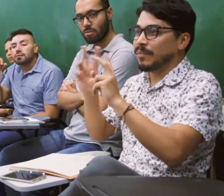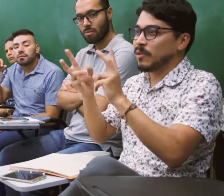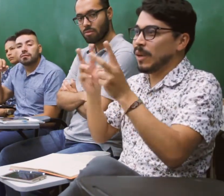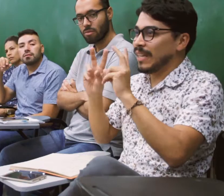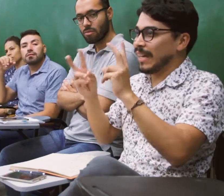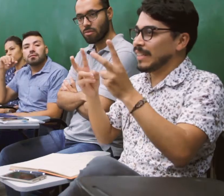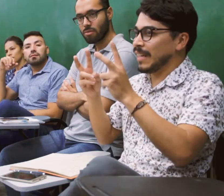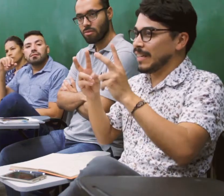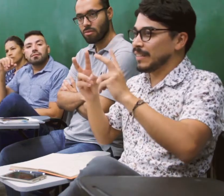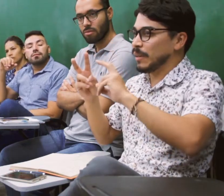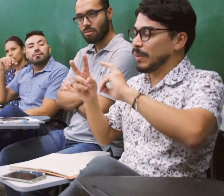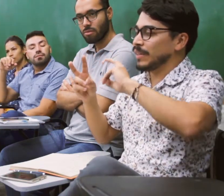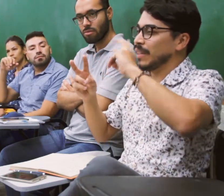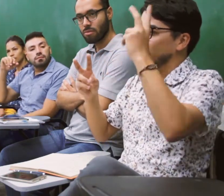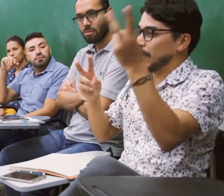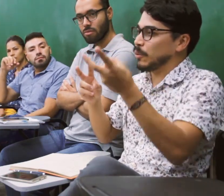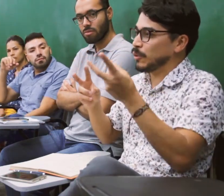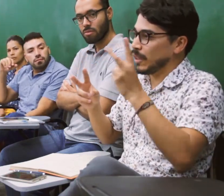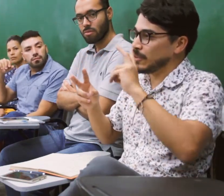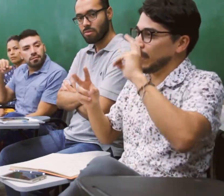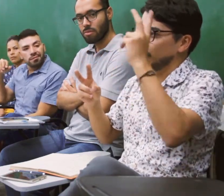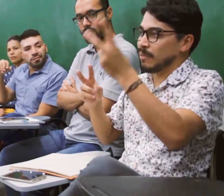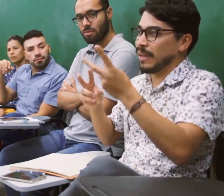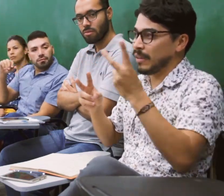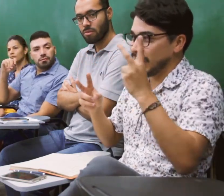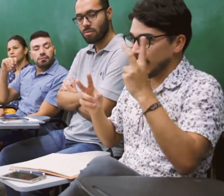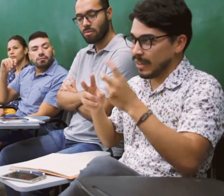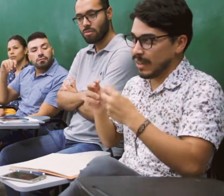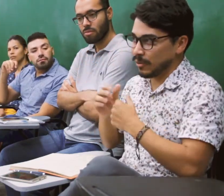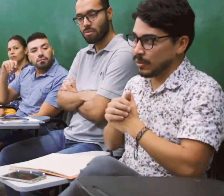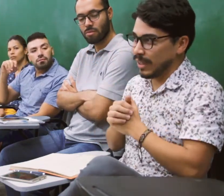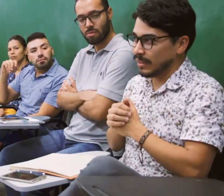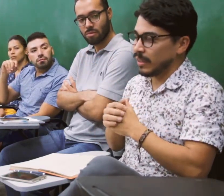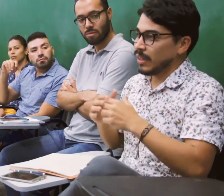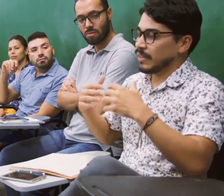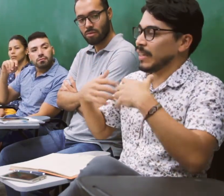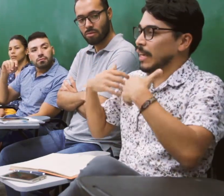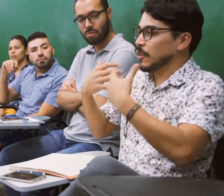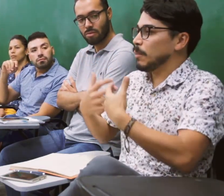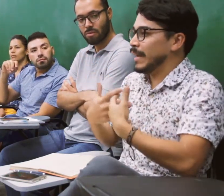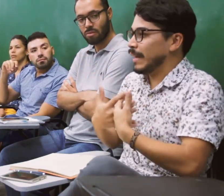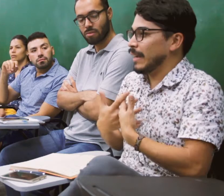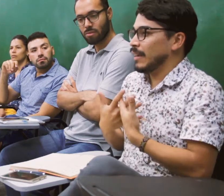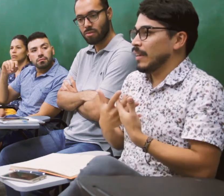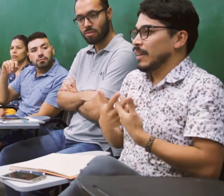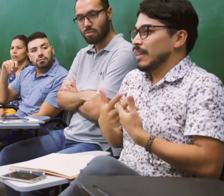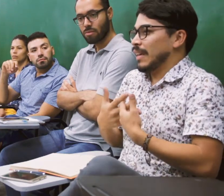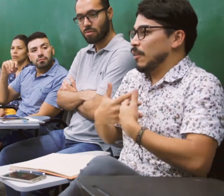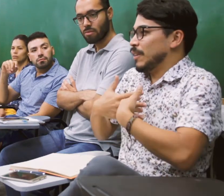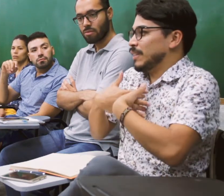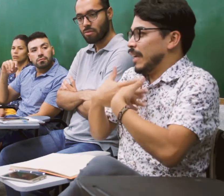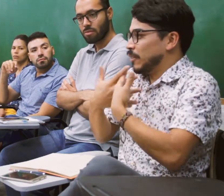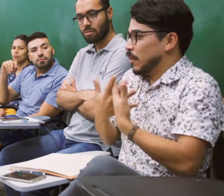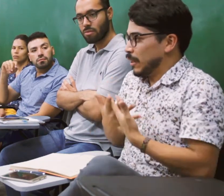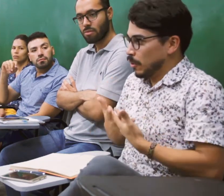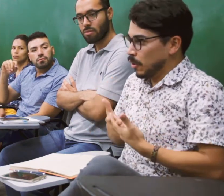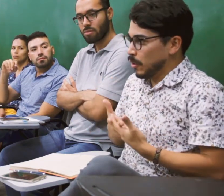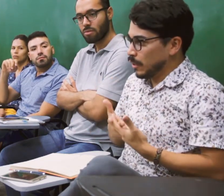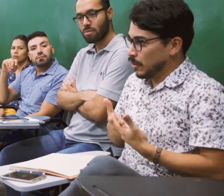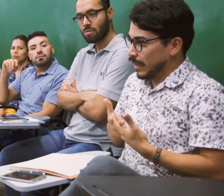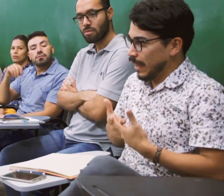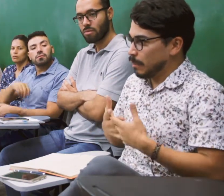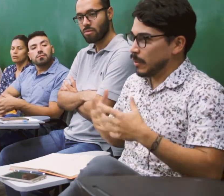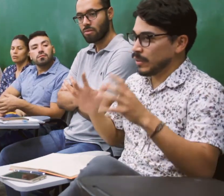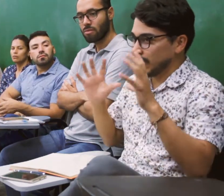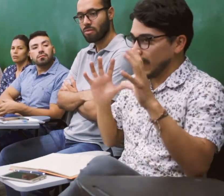esa dualidad que tienen, es que pueden ser reproductoras o transformadoras de realidades sociales, sin que ello implique que la universidad resuelva todo lo de